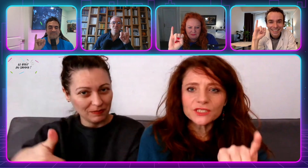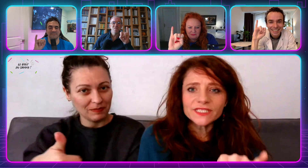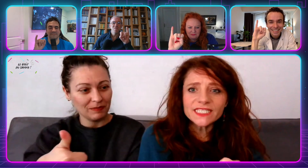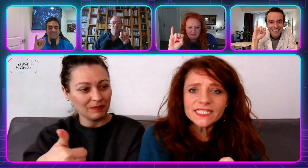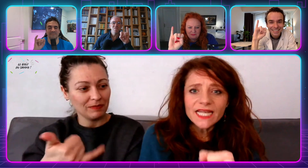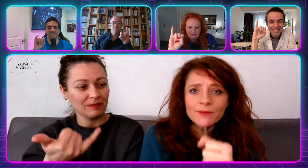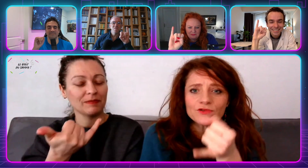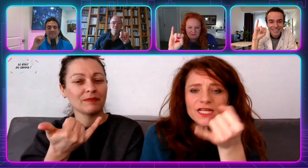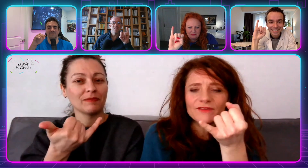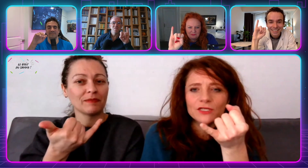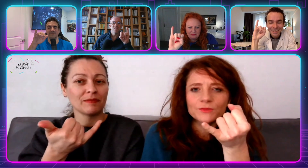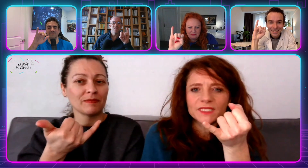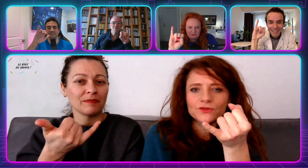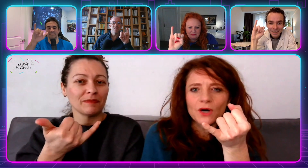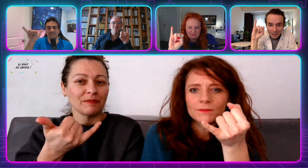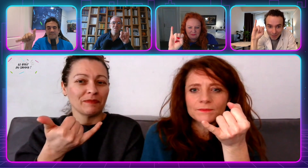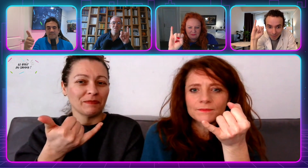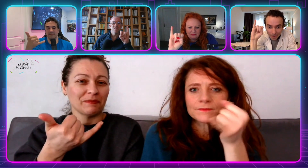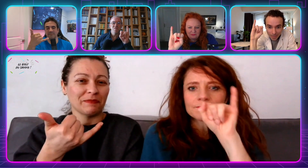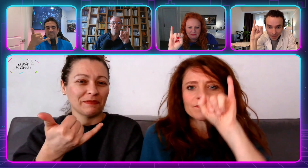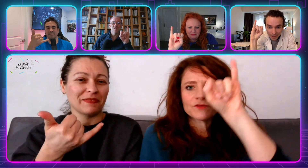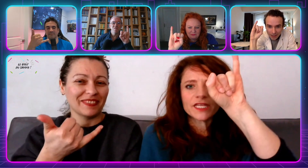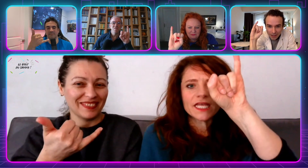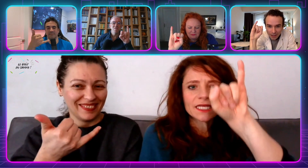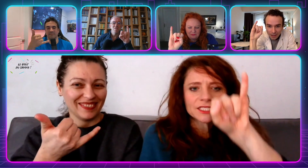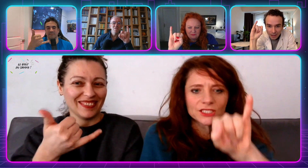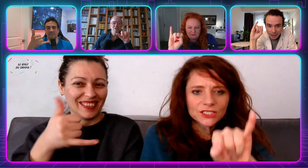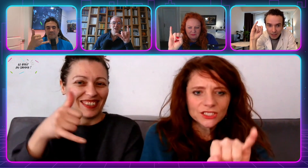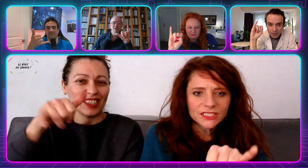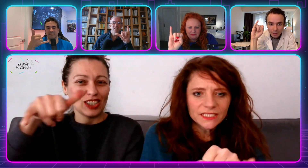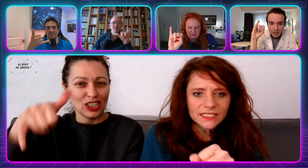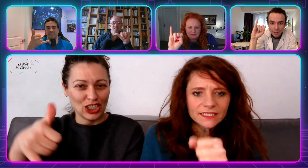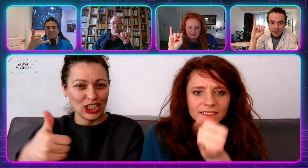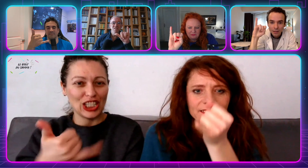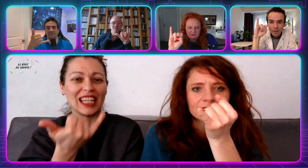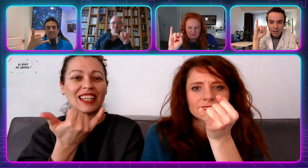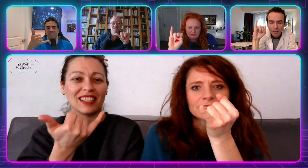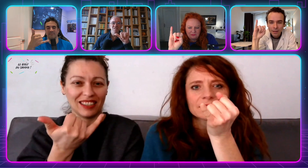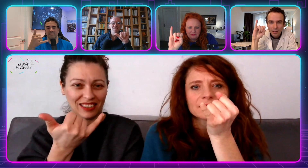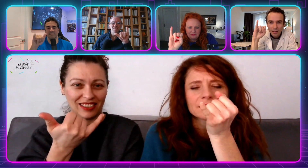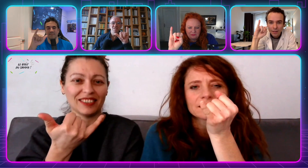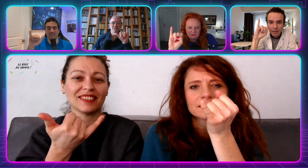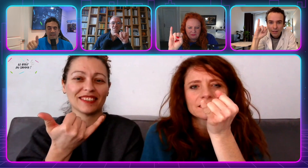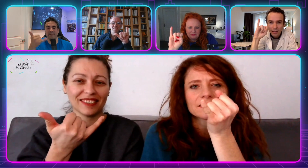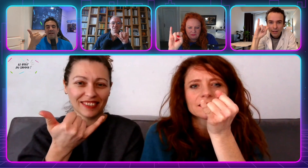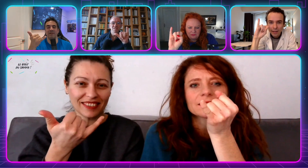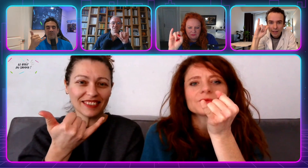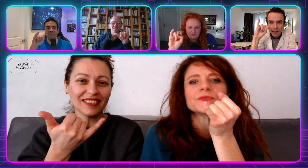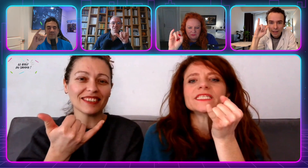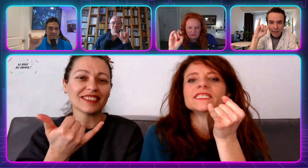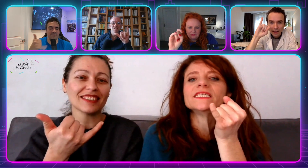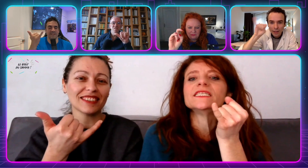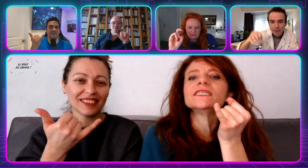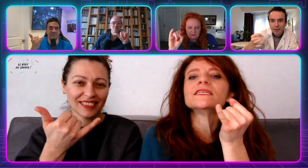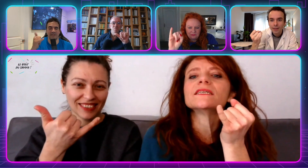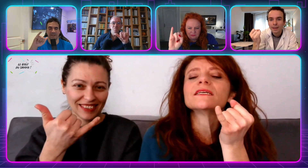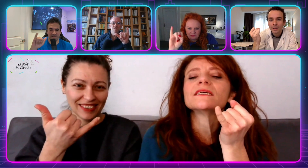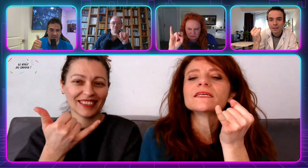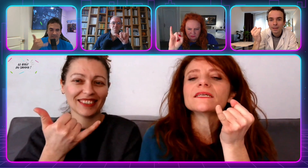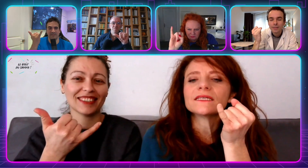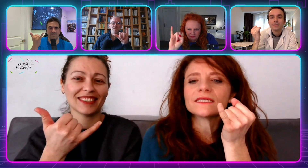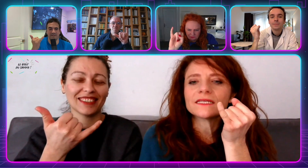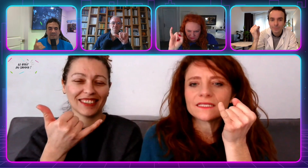Le J, on dessine la boucle avec le petit doigt. Vous voyez? J. Cling. Ah oui, d'accord, on Oui. fait le geste.